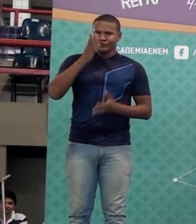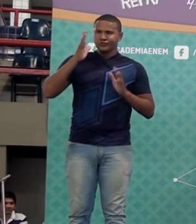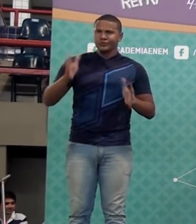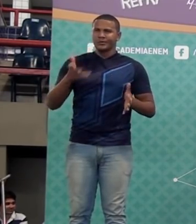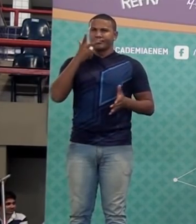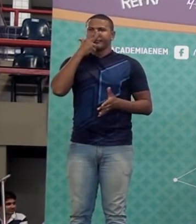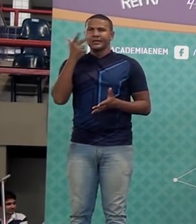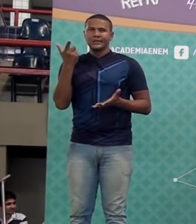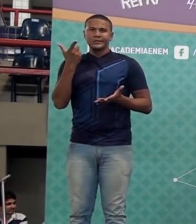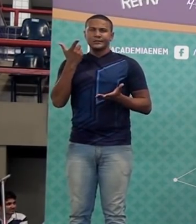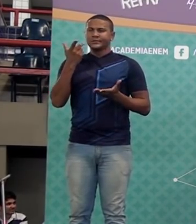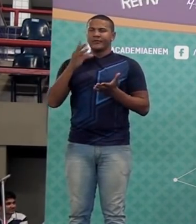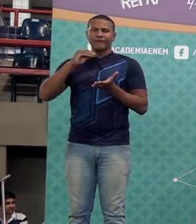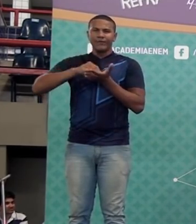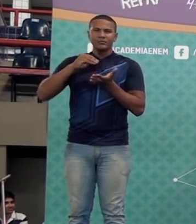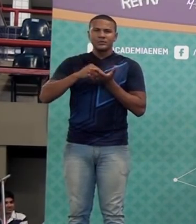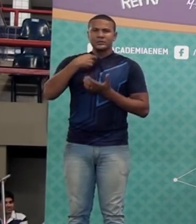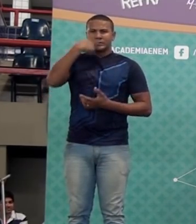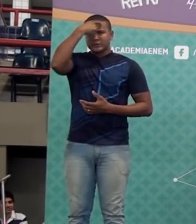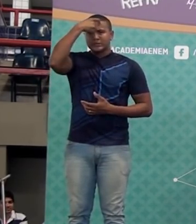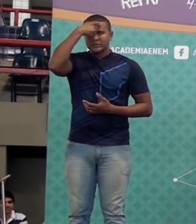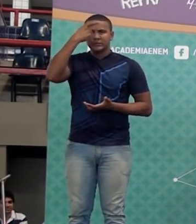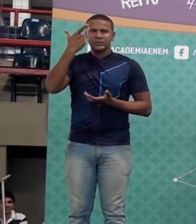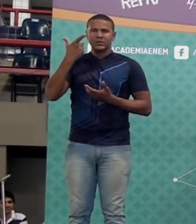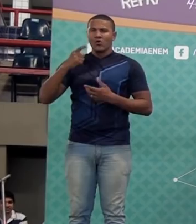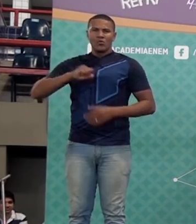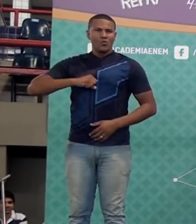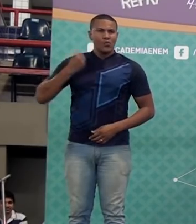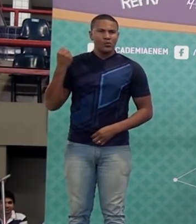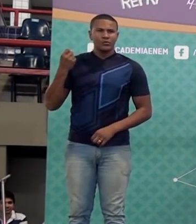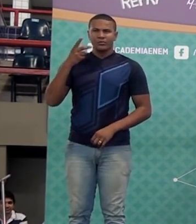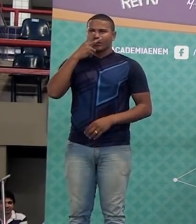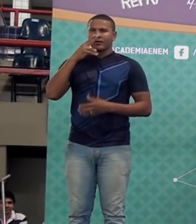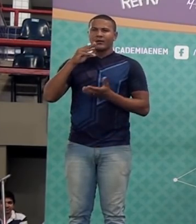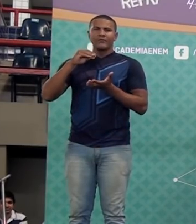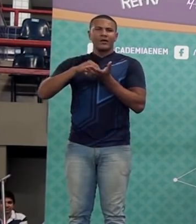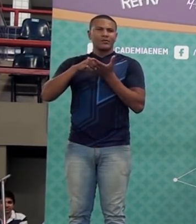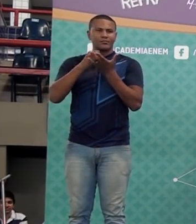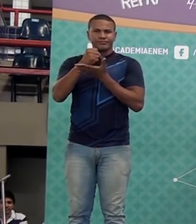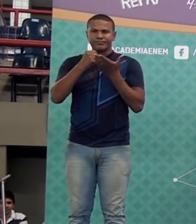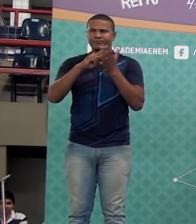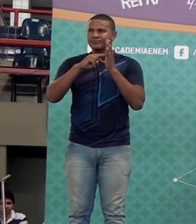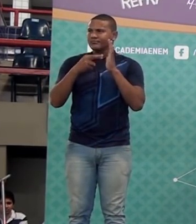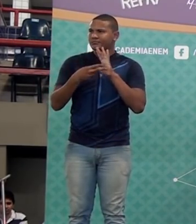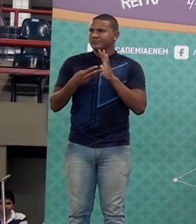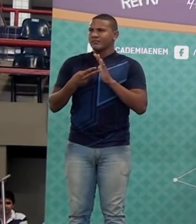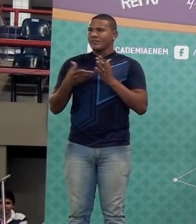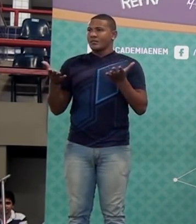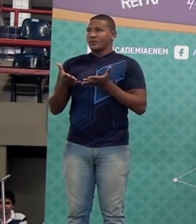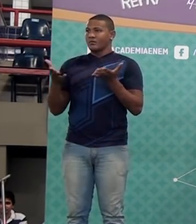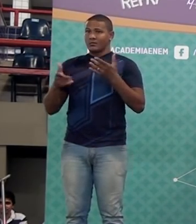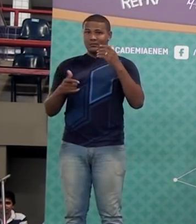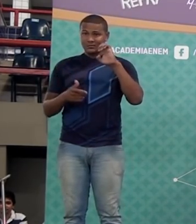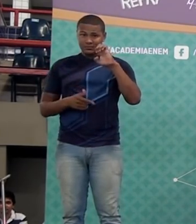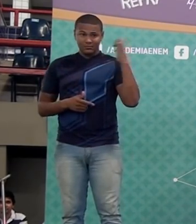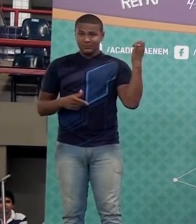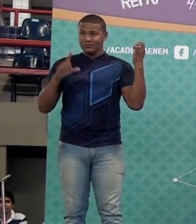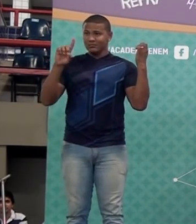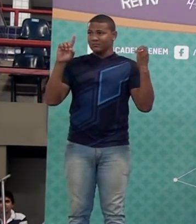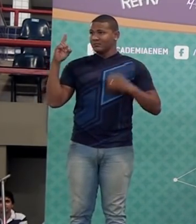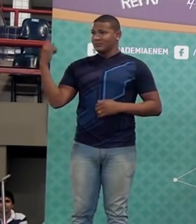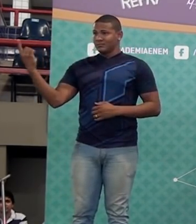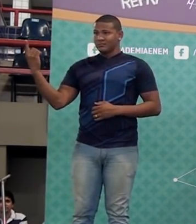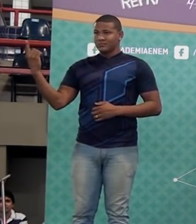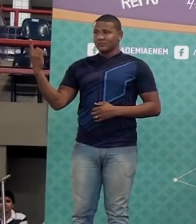do fundamentalismo, do ódio, enfim. E dizem que não há mais sentido esquerda e direita. Deixa eu só lembrar para vocês que esse